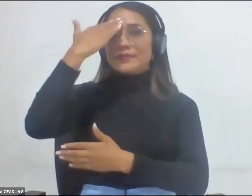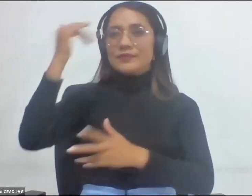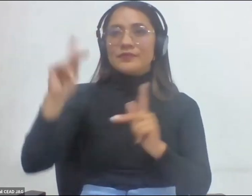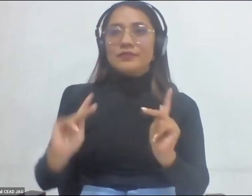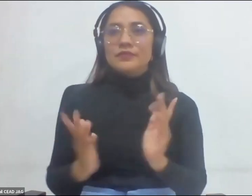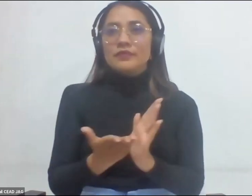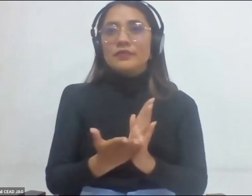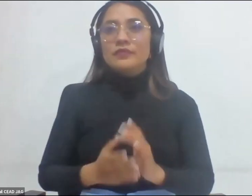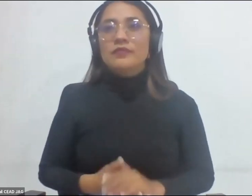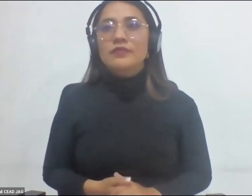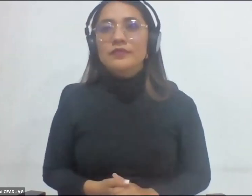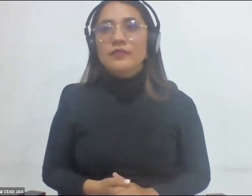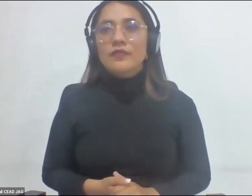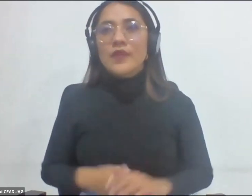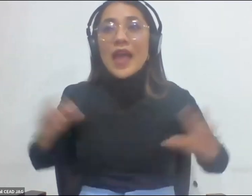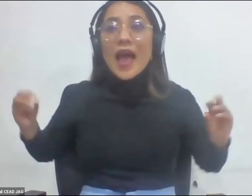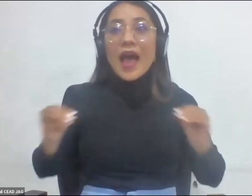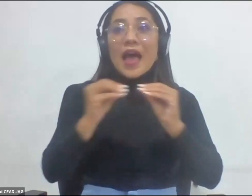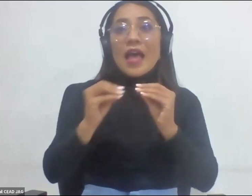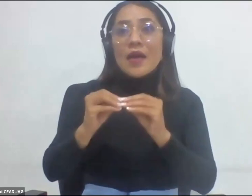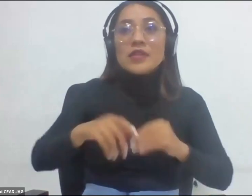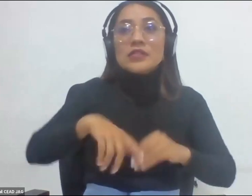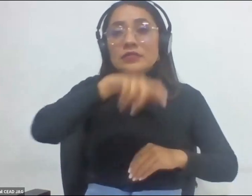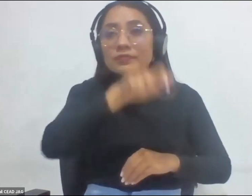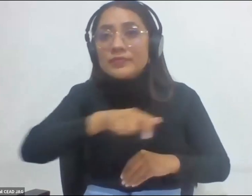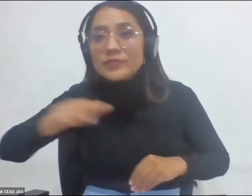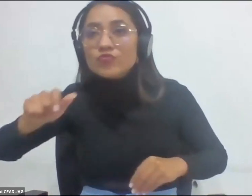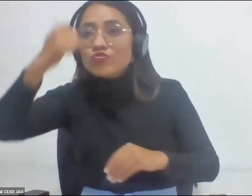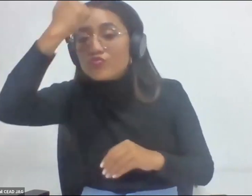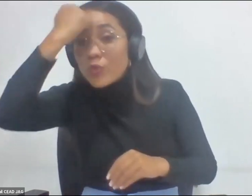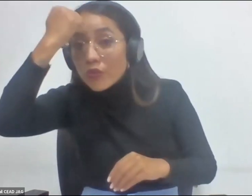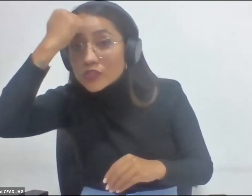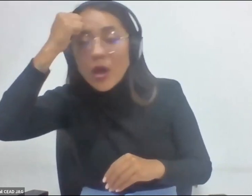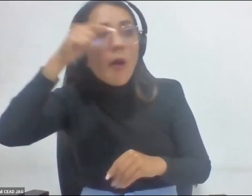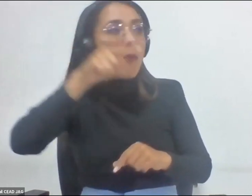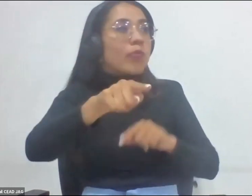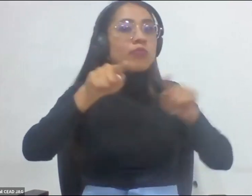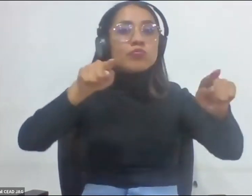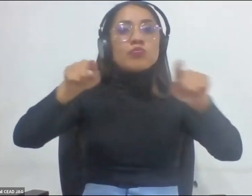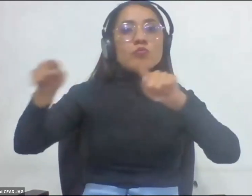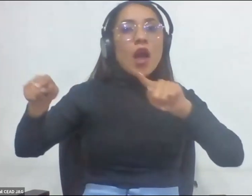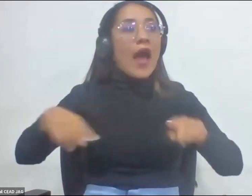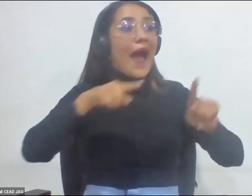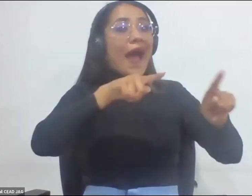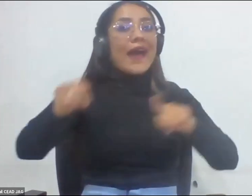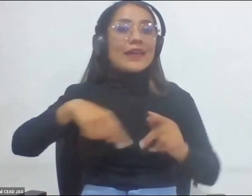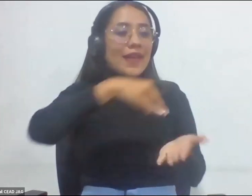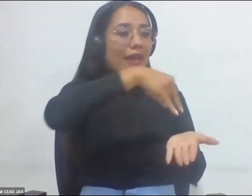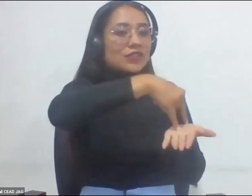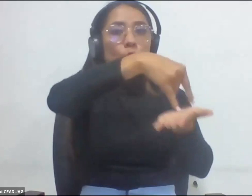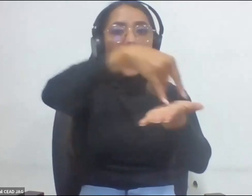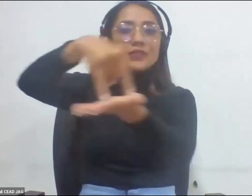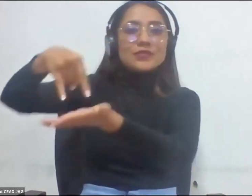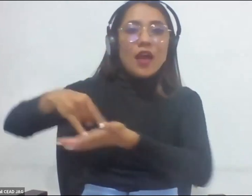por supuesto toda una red de docentes que de todas las siete escuelas acompañan